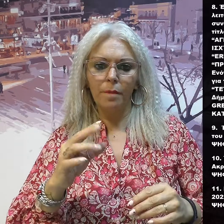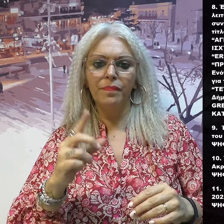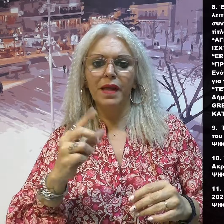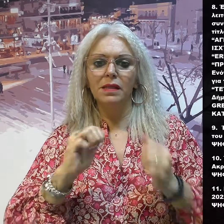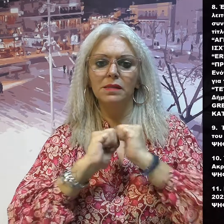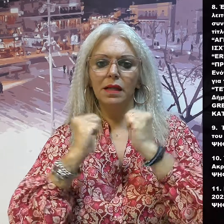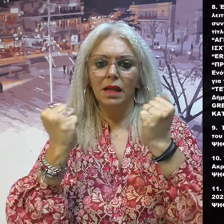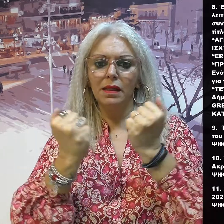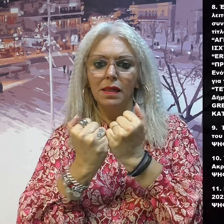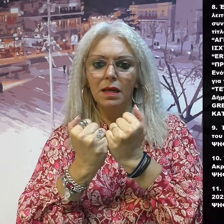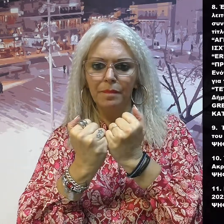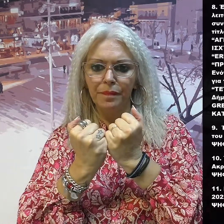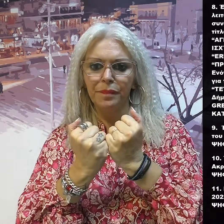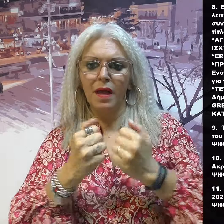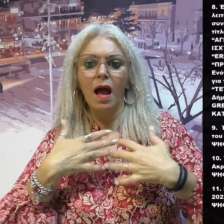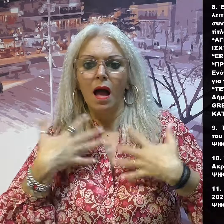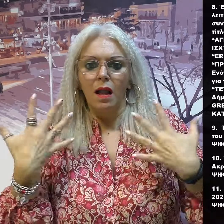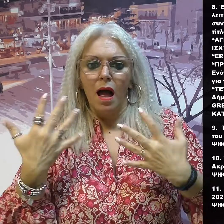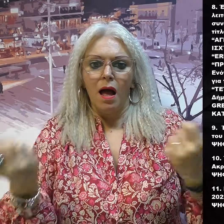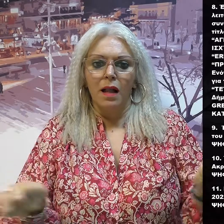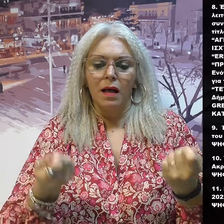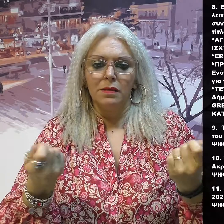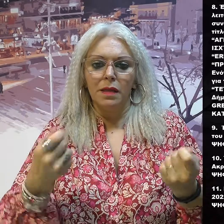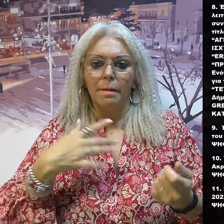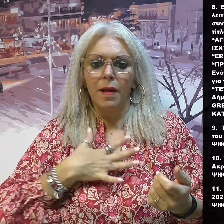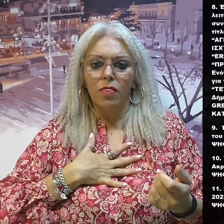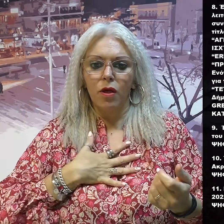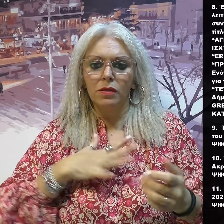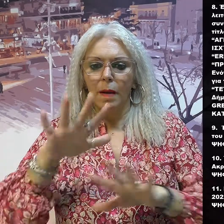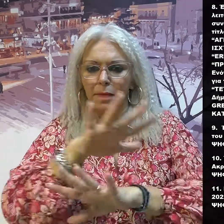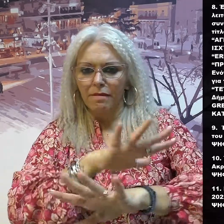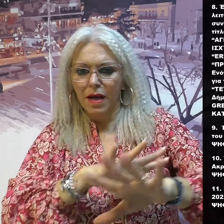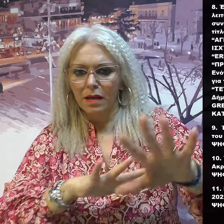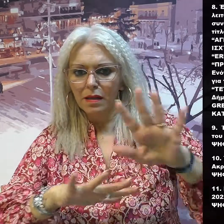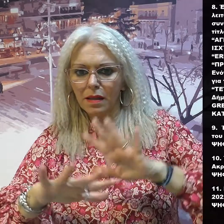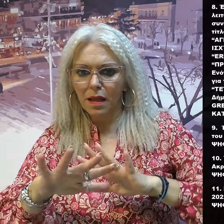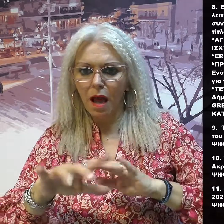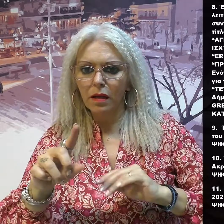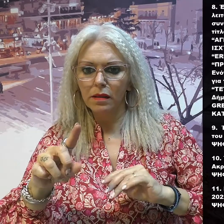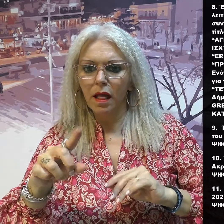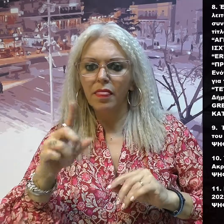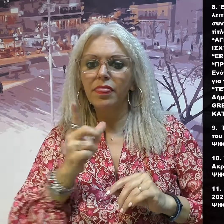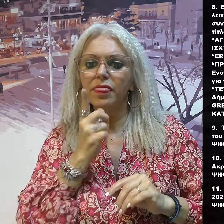αγοράς στην κοινότητα Ακρινής του Δήμου Κοζάνης. Ψηφίστηκε ομόφωνα. 11. Επιλογή υδρονομέων αρδευτικής περιόδου